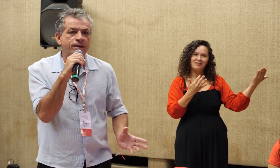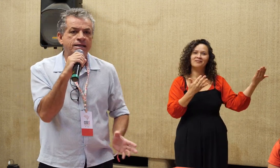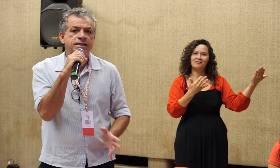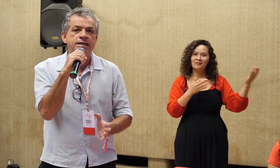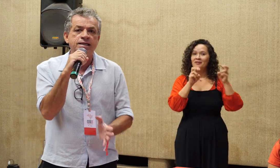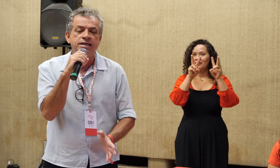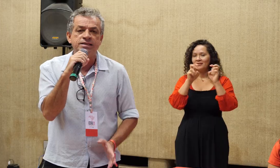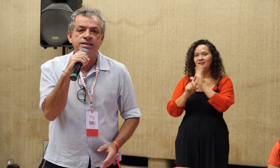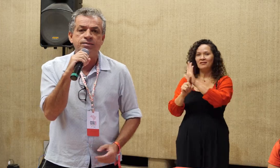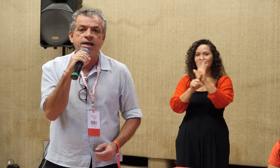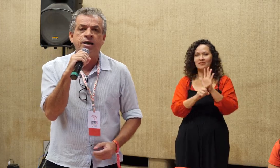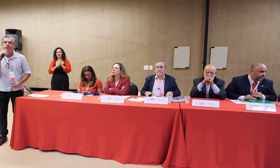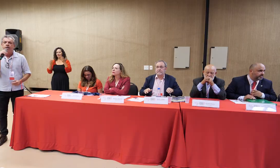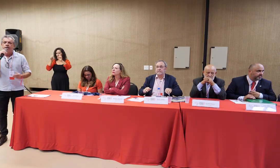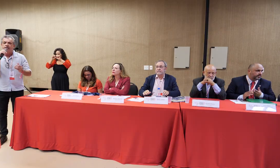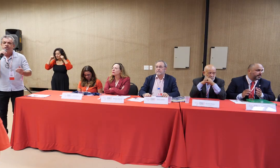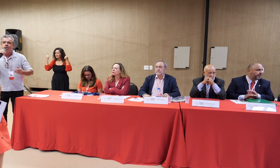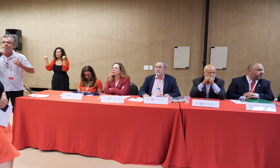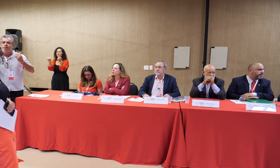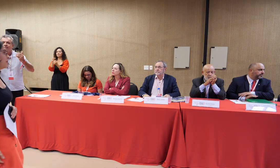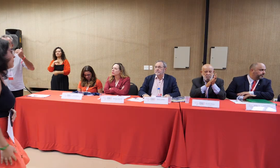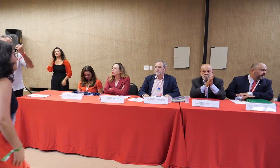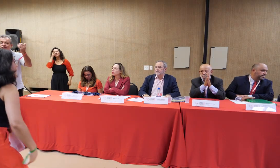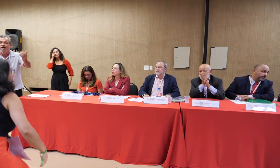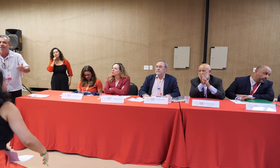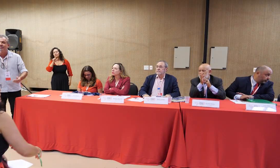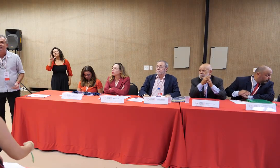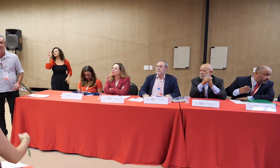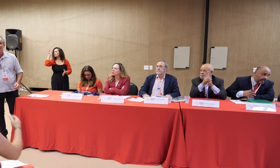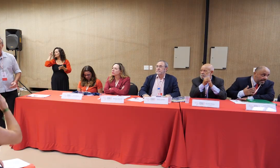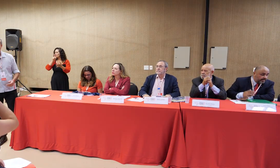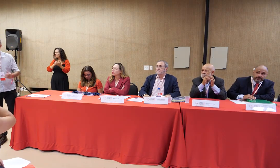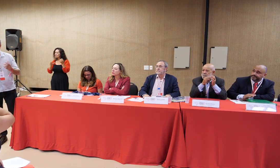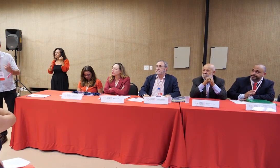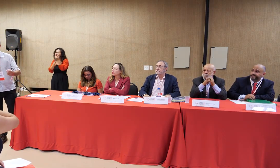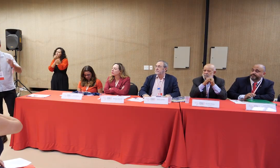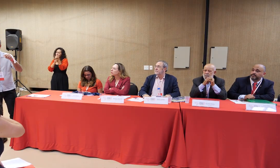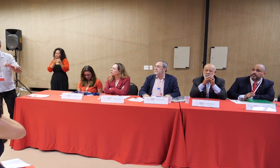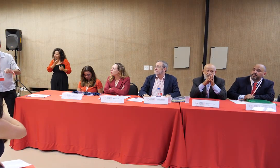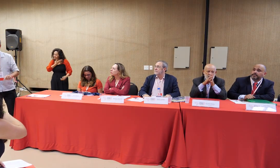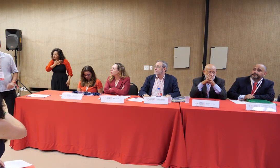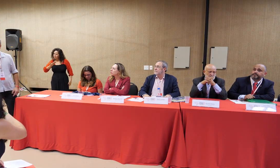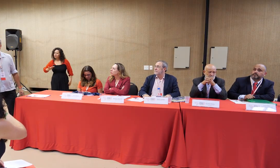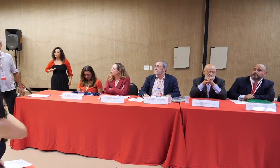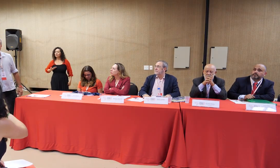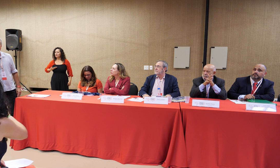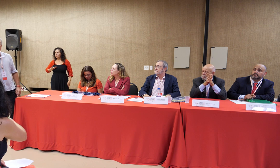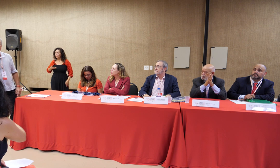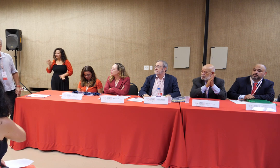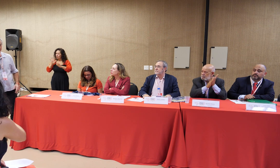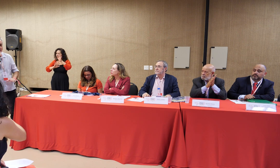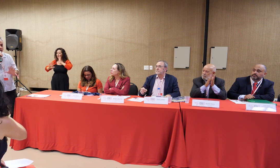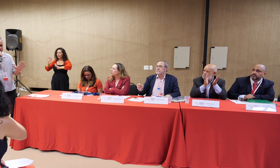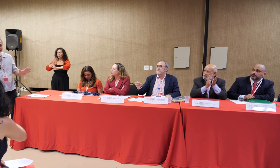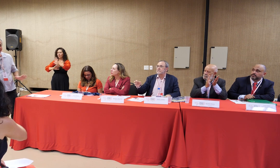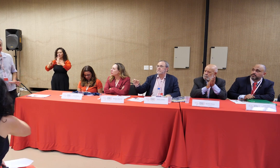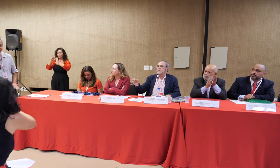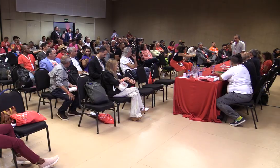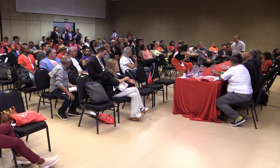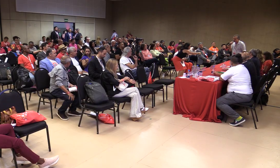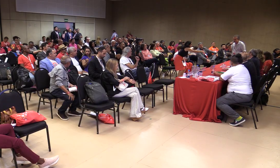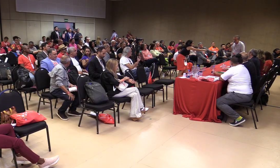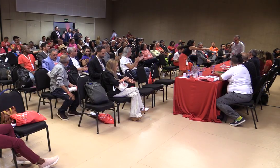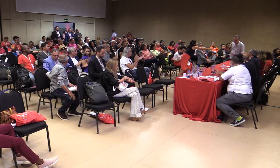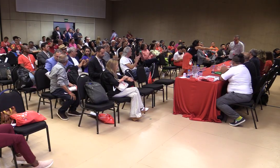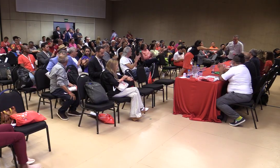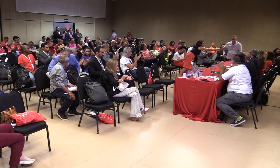essa temática aqui nesse seminário e que a gente possa ter, de fato, uma segurança, né, que tenha esse olhar nos direitos humanos. Muito obrigado a